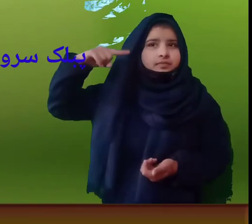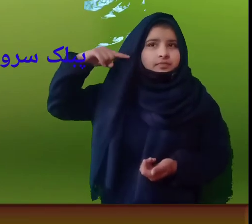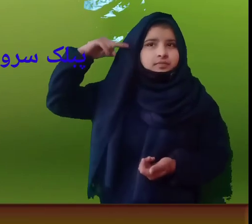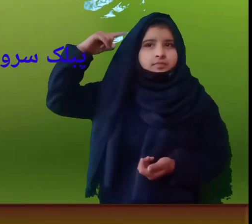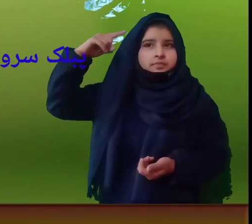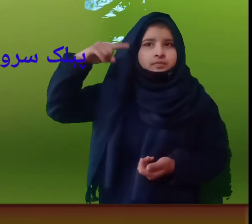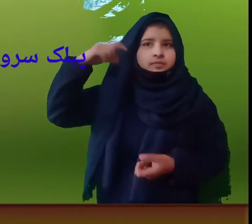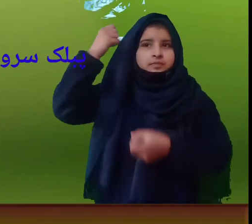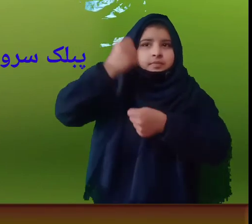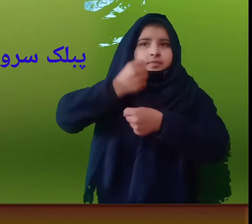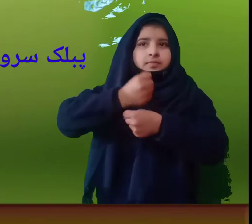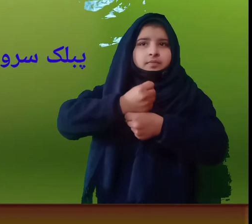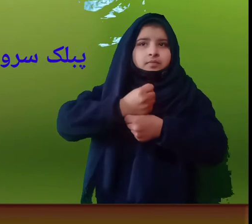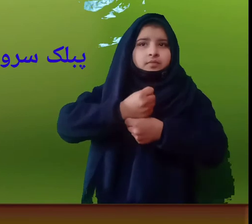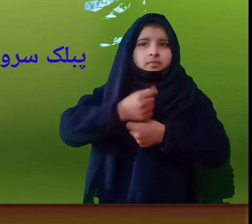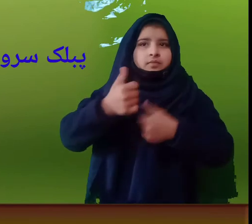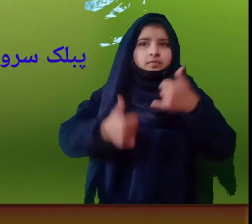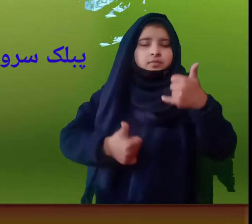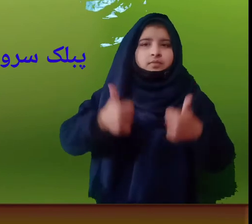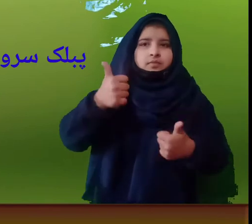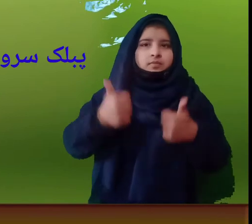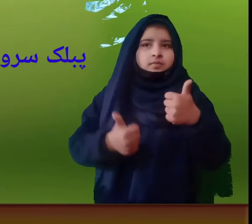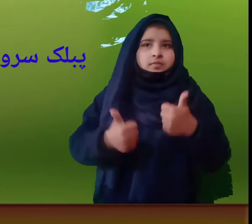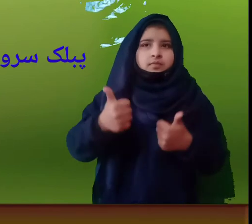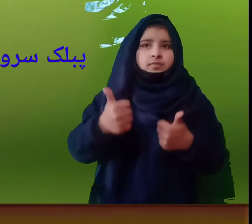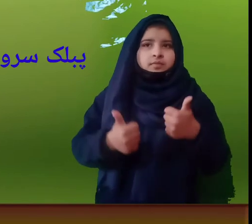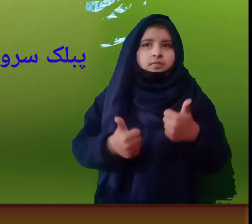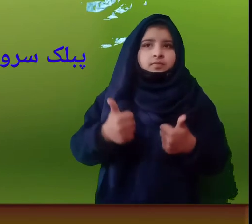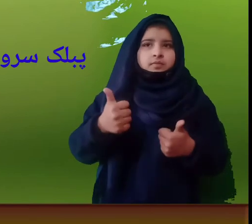पब्लिक सर्विस कमीशन।